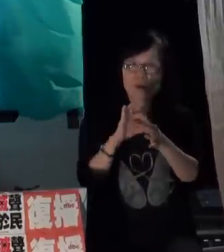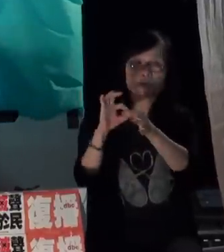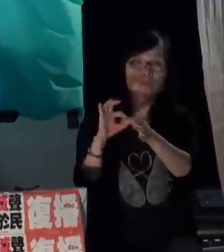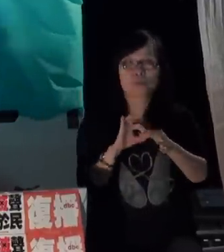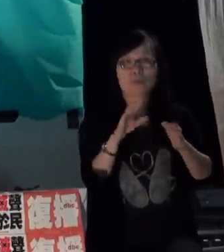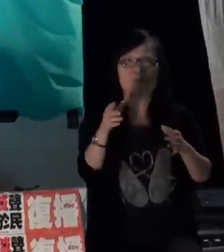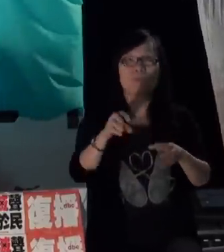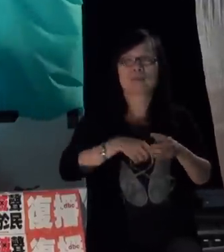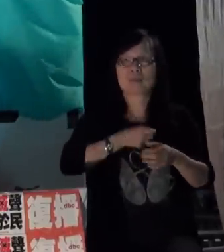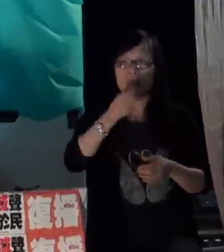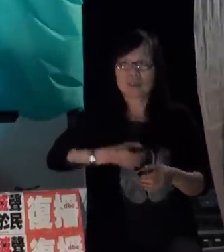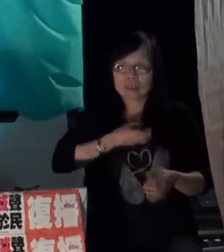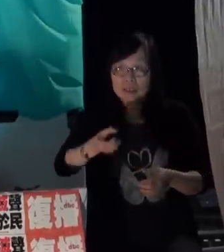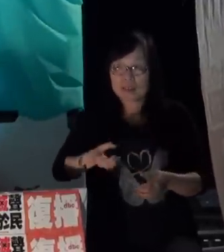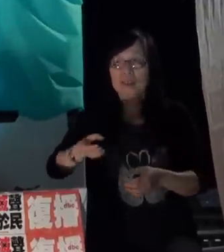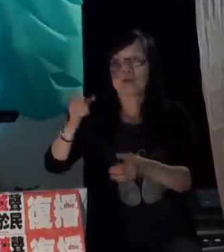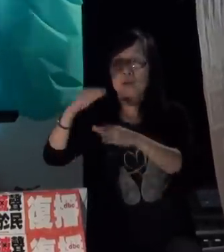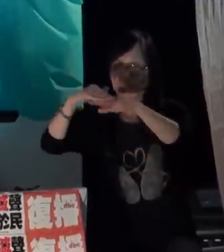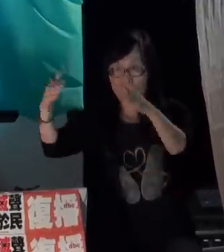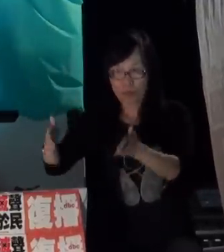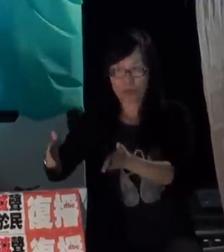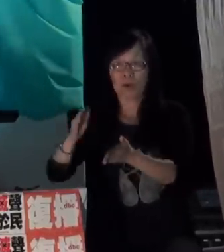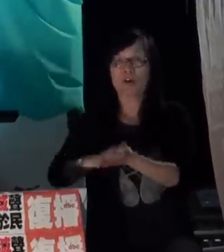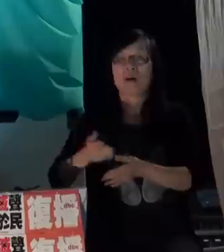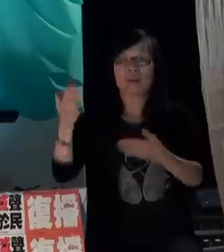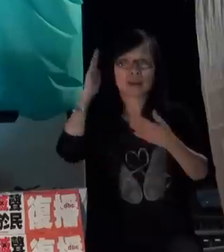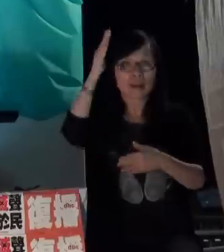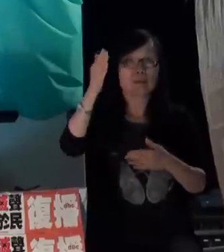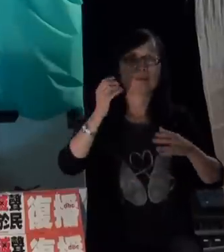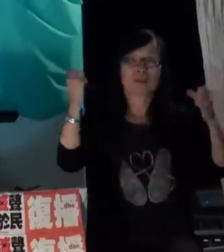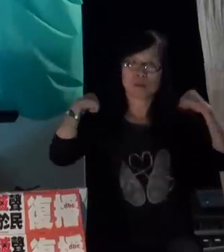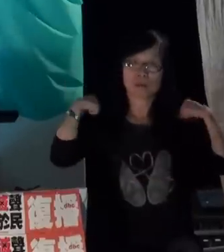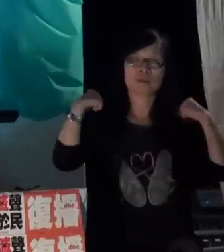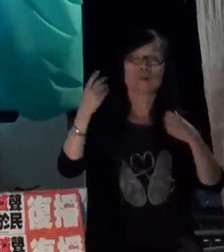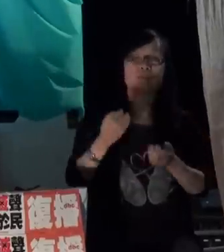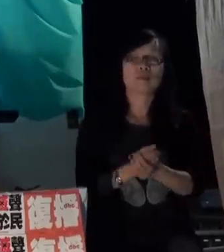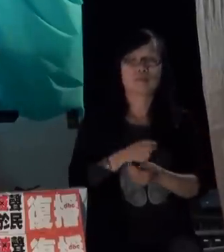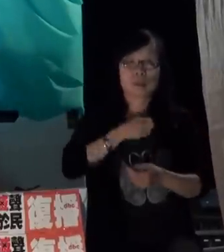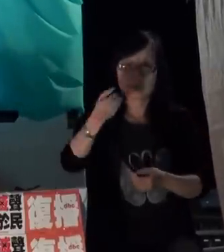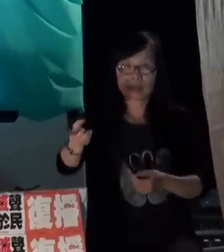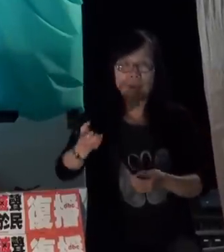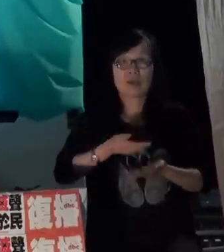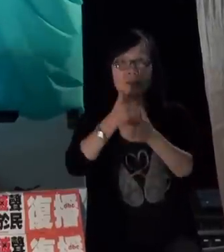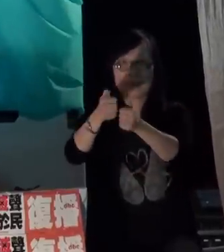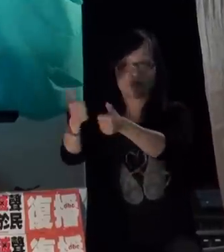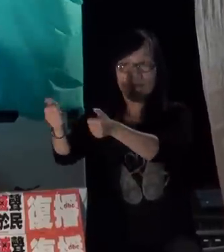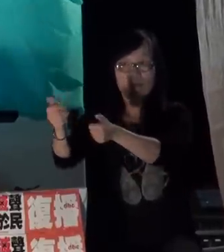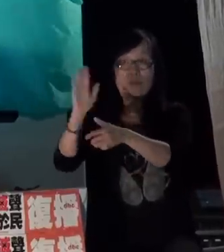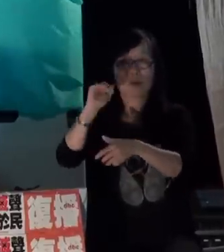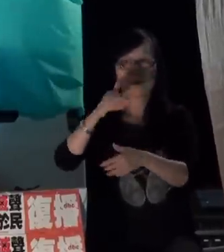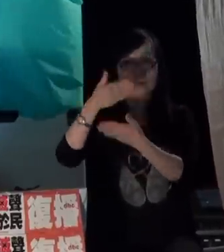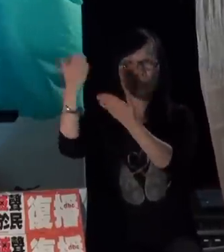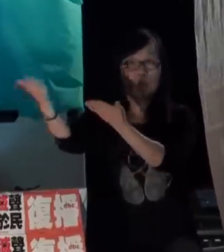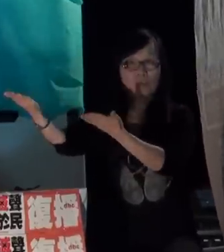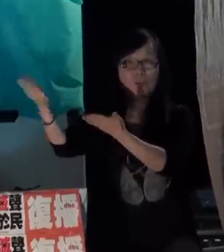準備咗一個籌款箱，咁希望咧我哋繼續嚟緊嘅運動咧，都需要資金去抗爭嘅。咁如果多謝大家，希望如果大家可以嘅話咧，